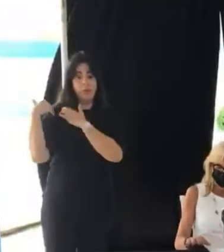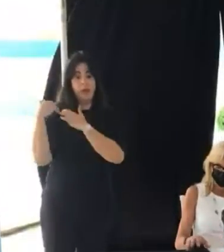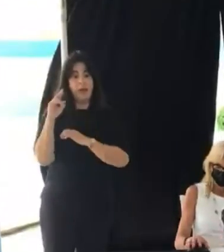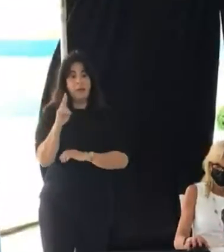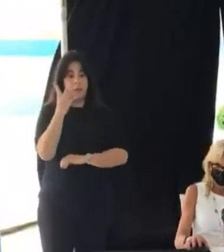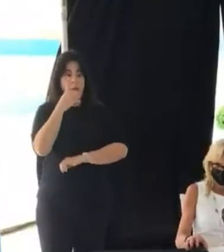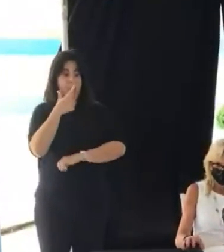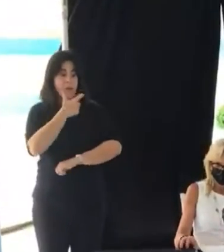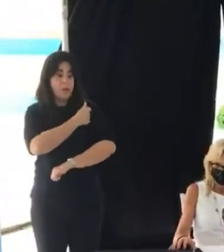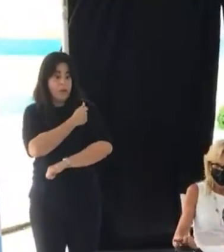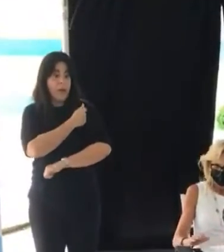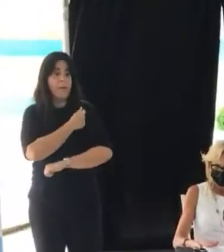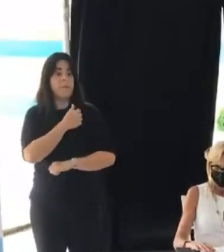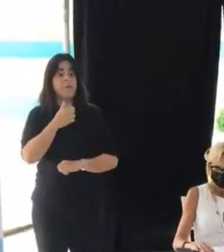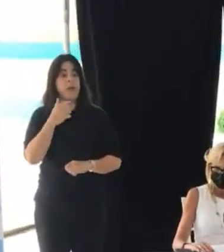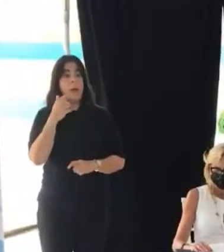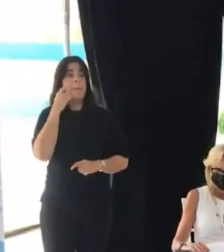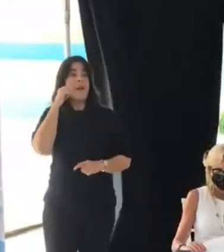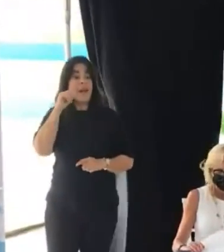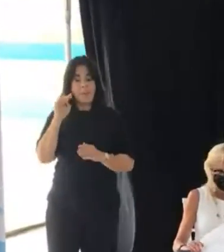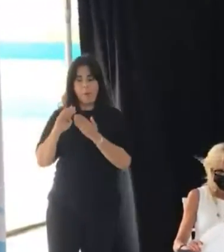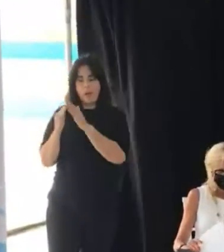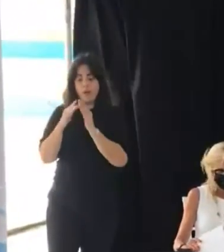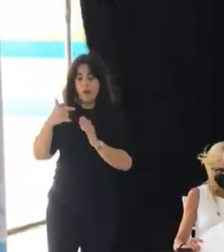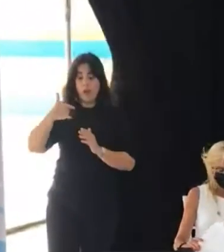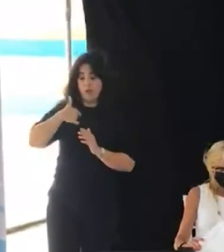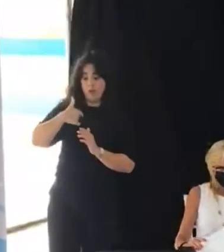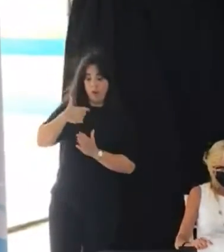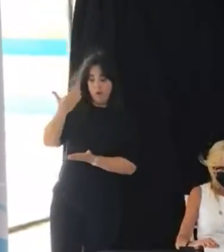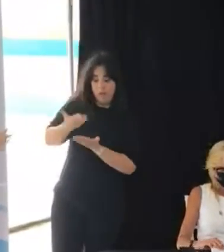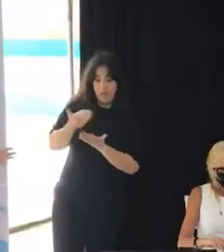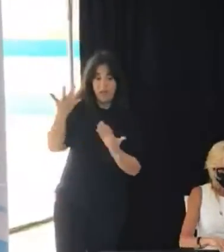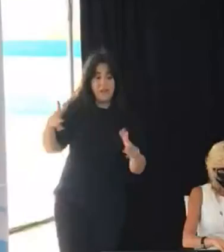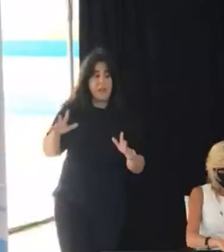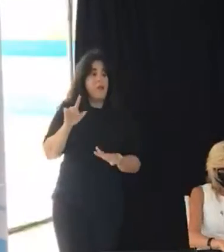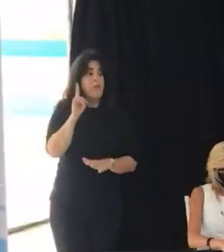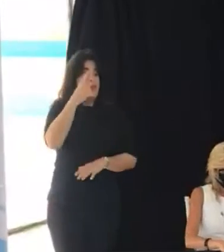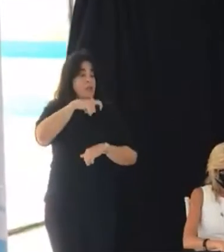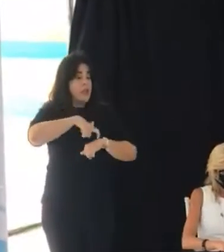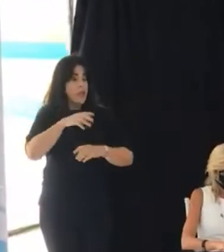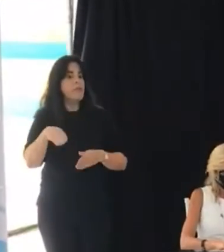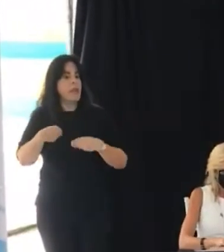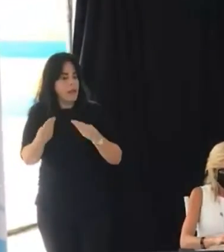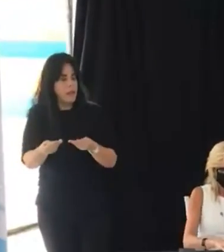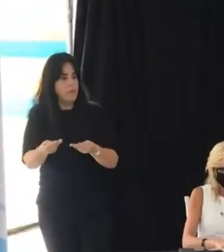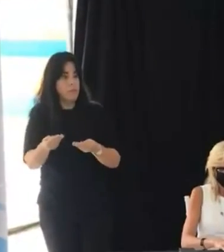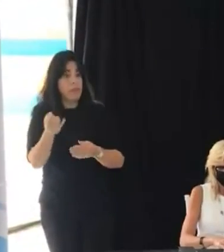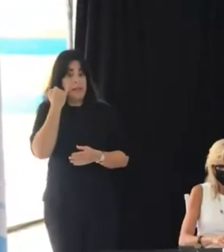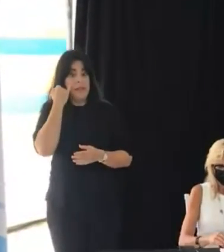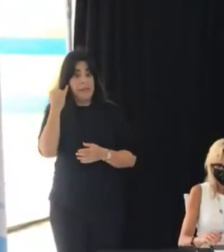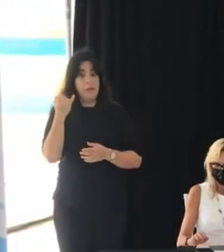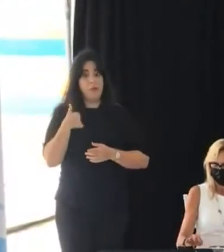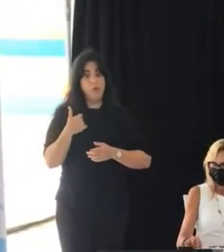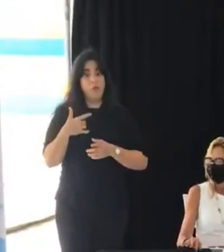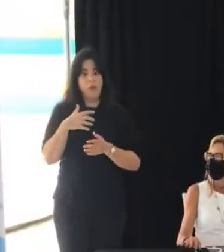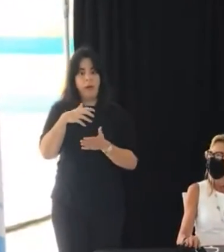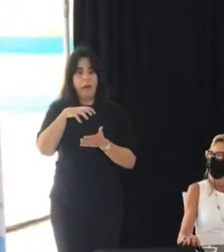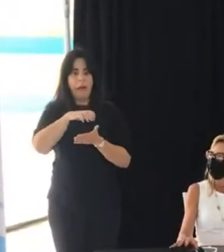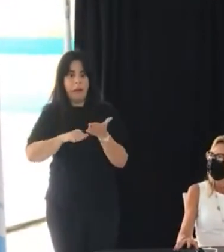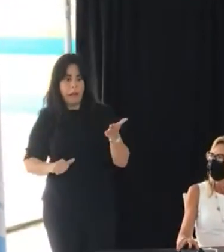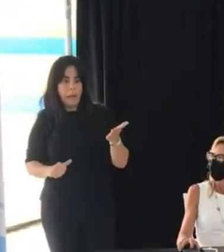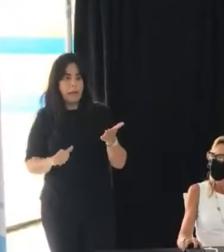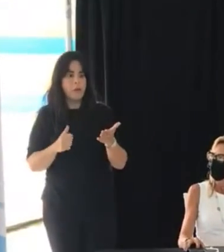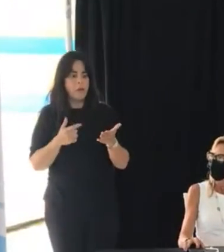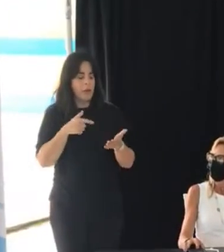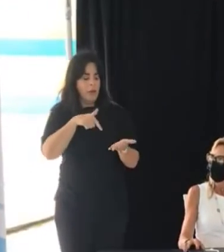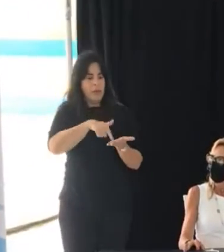segunda dosis de la población que yo reporté. Así que, por lo tanto, pues si yo muevo dosis, pueden pasar dos cosas, se me va a quedar